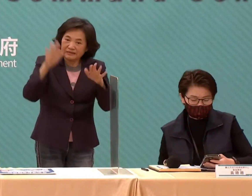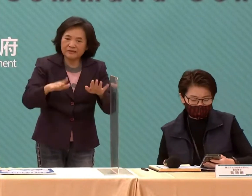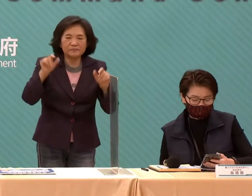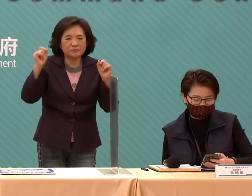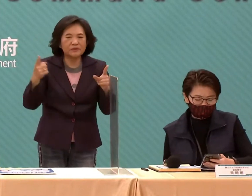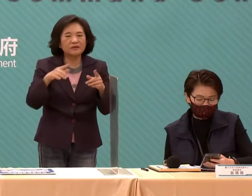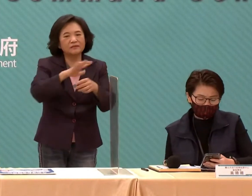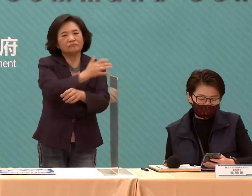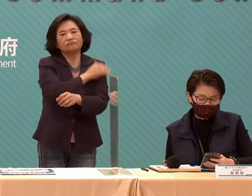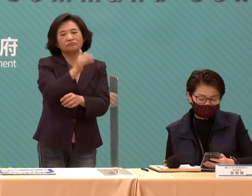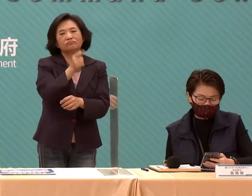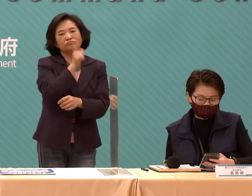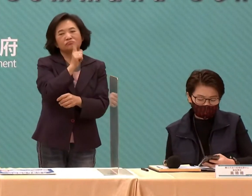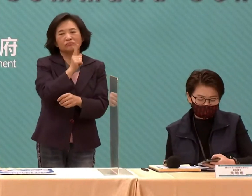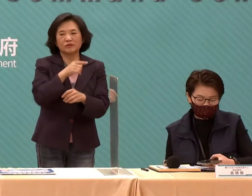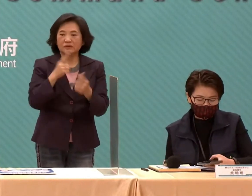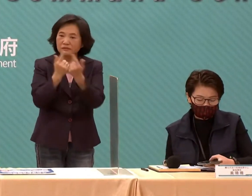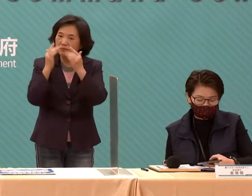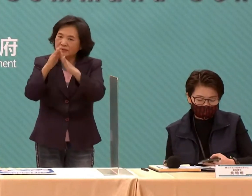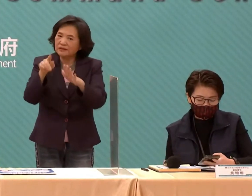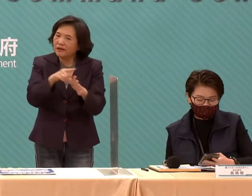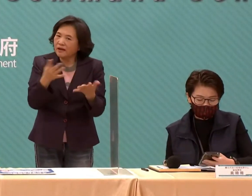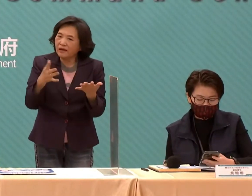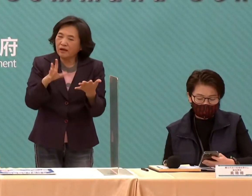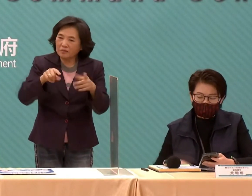应现在这个情况有准备类似的计划？